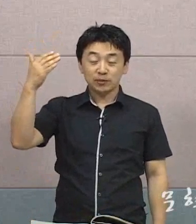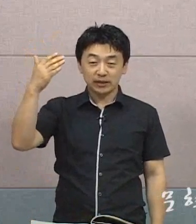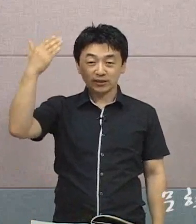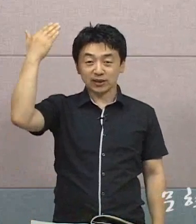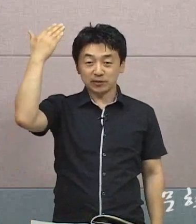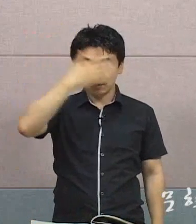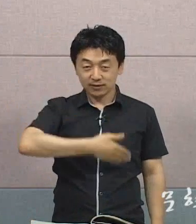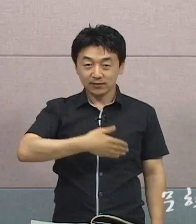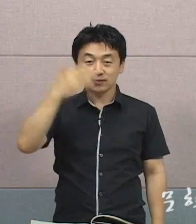많이 등장합니다.